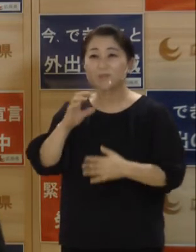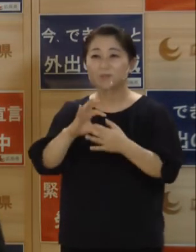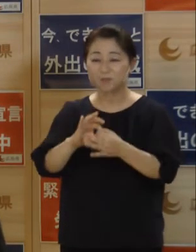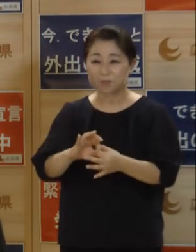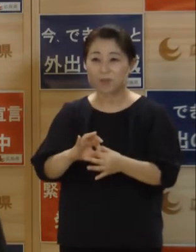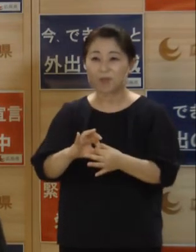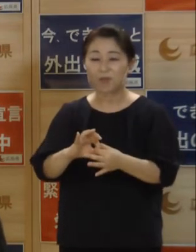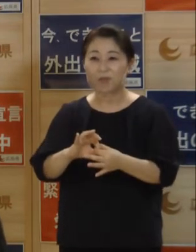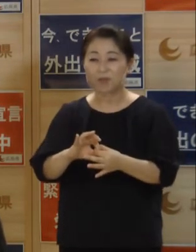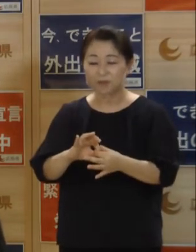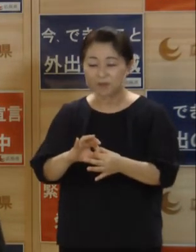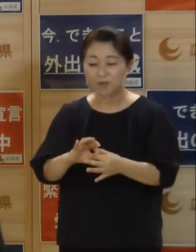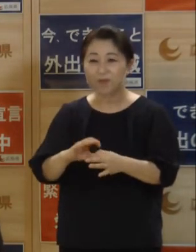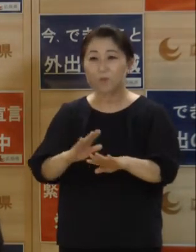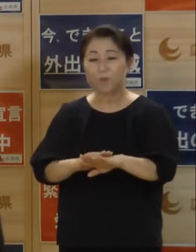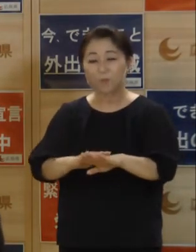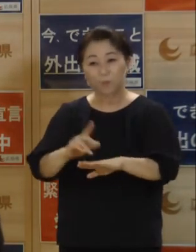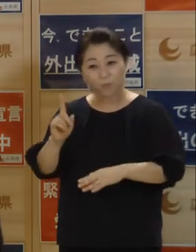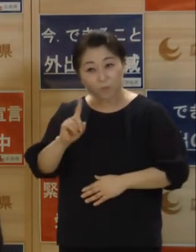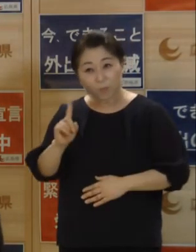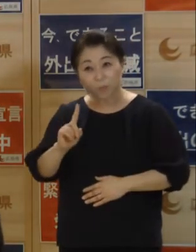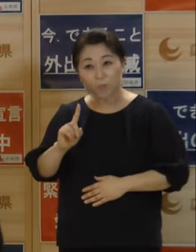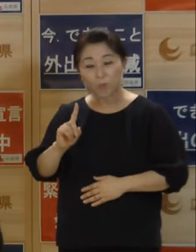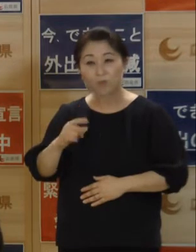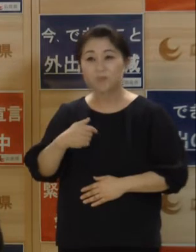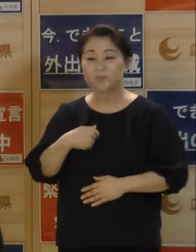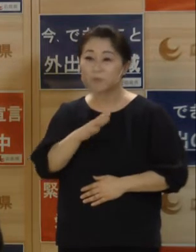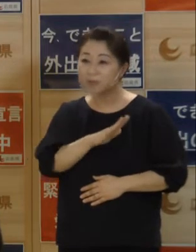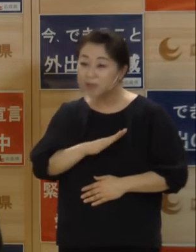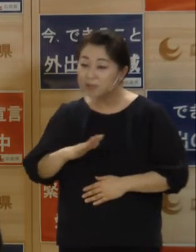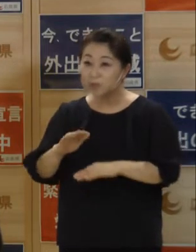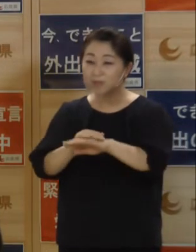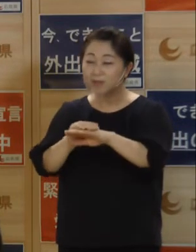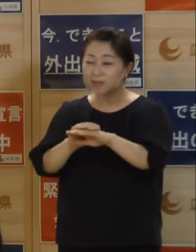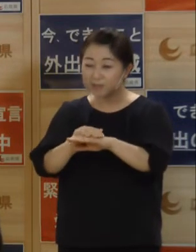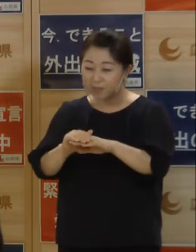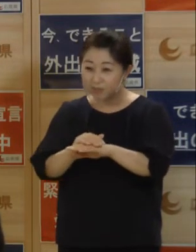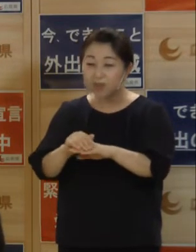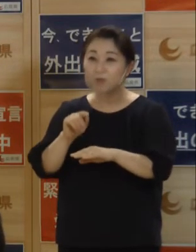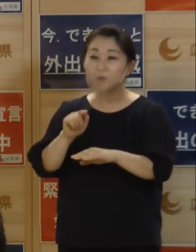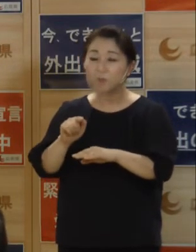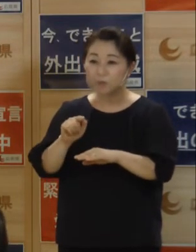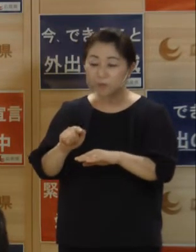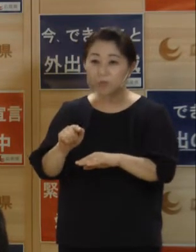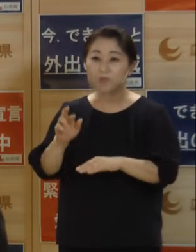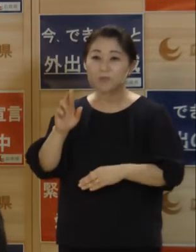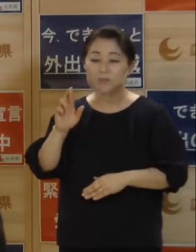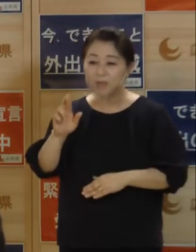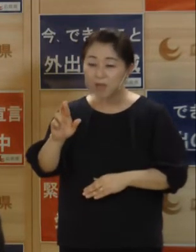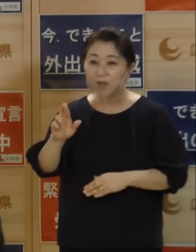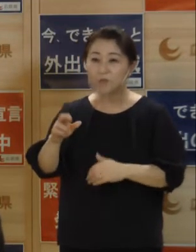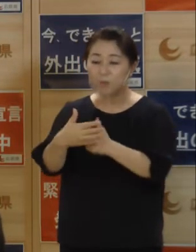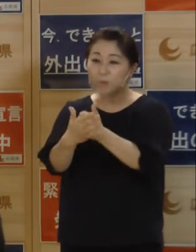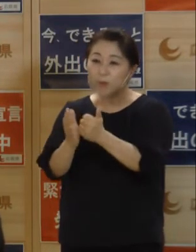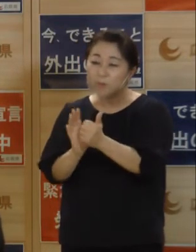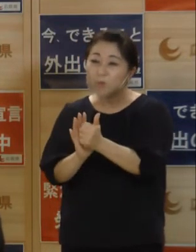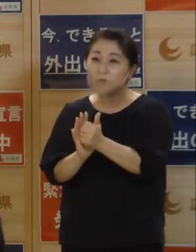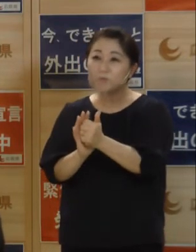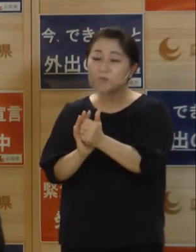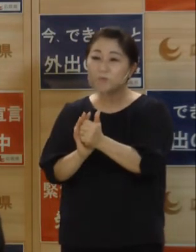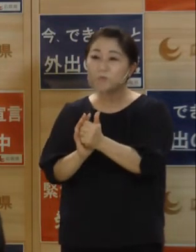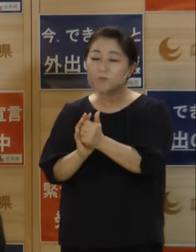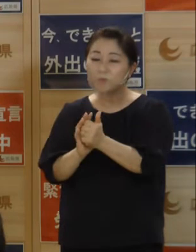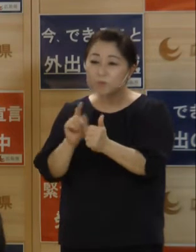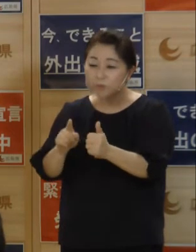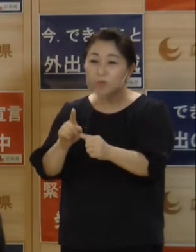ので、まあ、いかにですね、あの自分たちのやはり大切な資源をあの守っていくために自分たちも